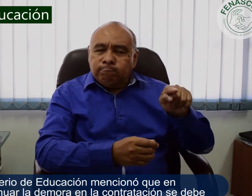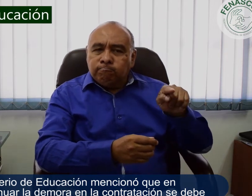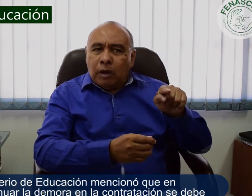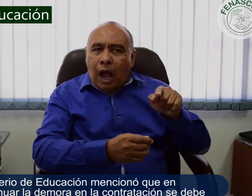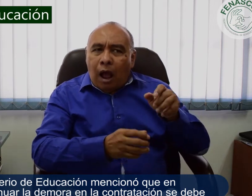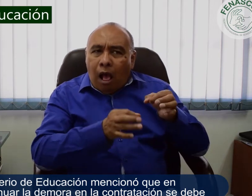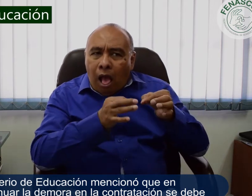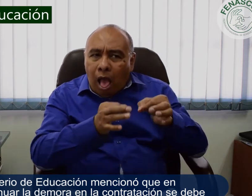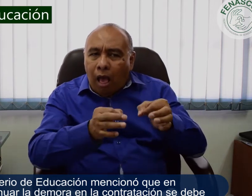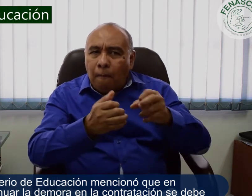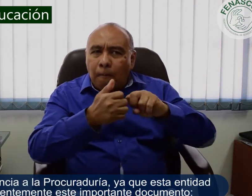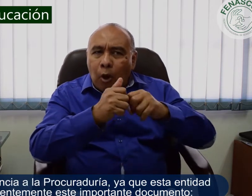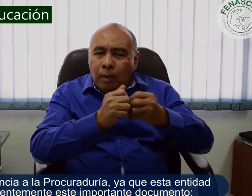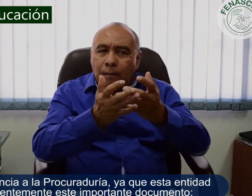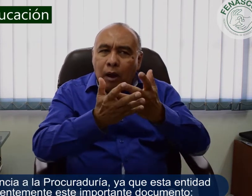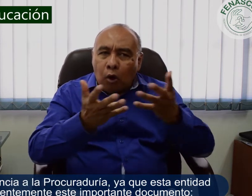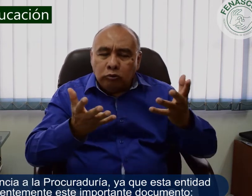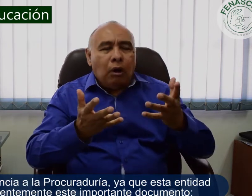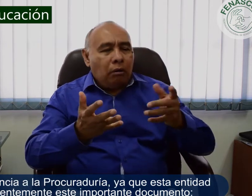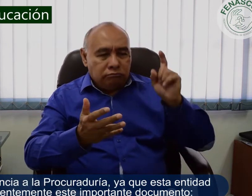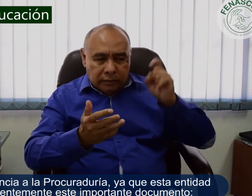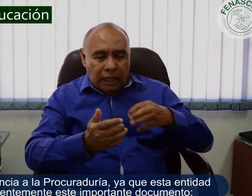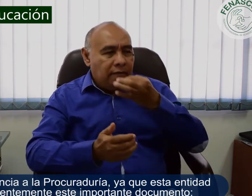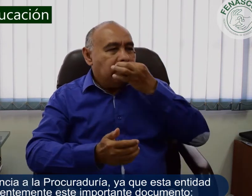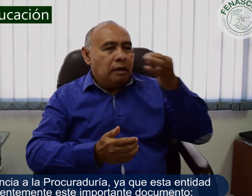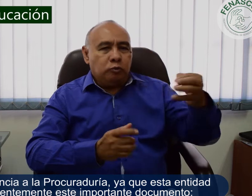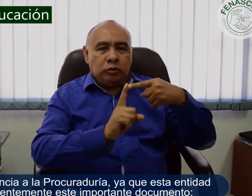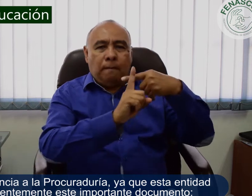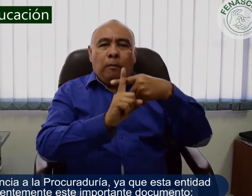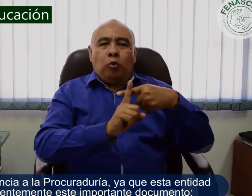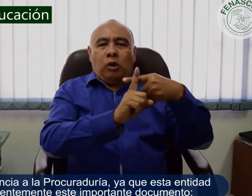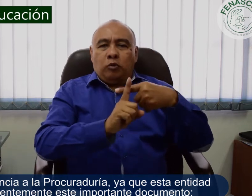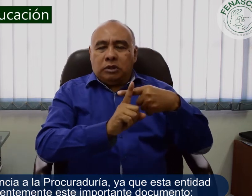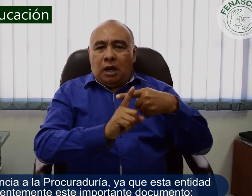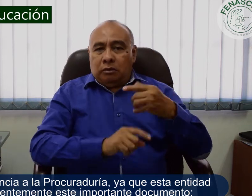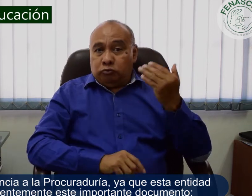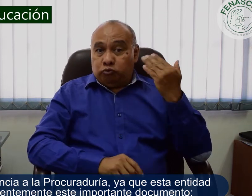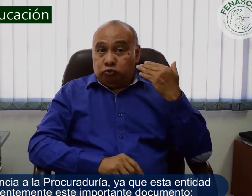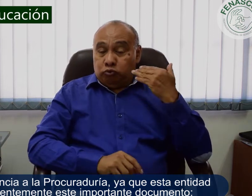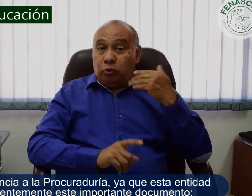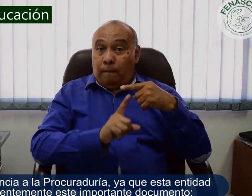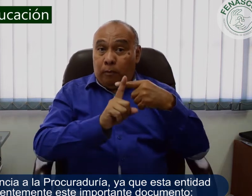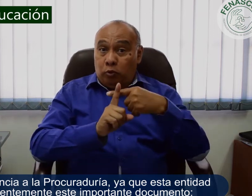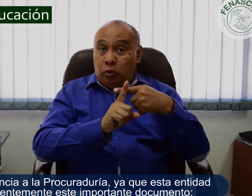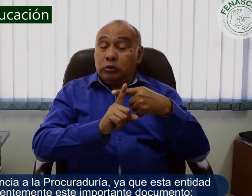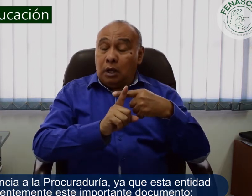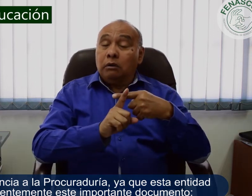demora en la contratación, se debe realizar la denuncia a la Procuraduría, ya que esta entidad publicó recientemente este